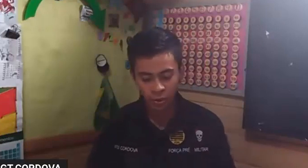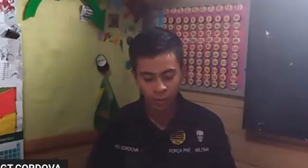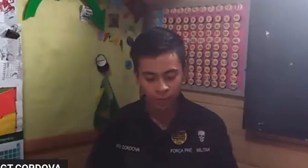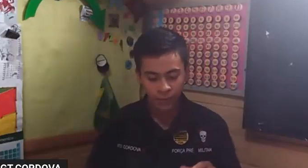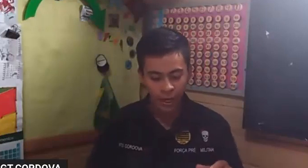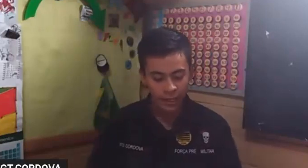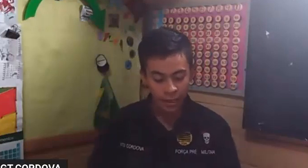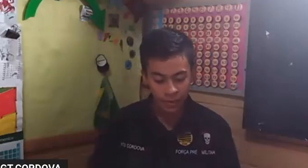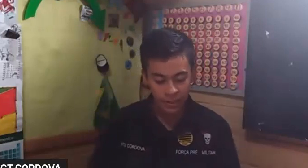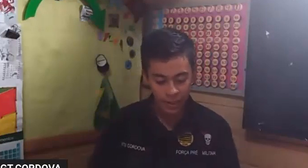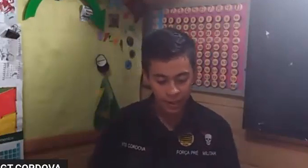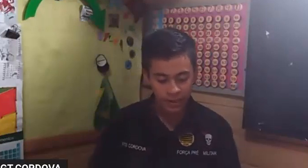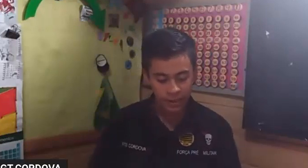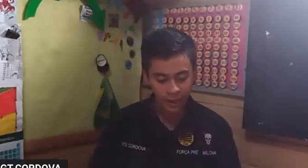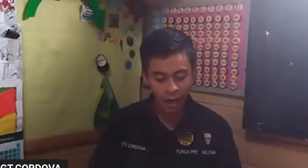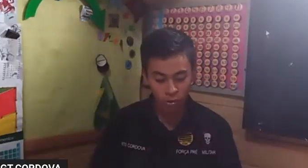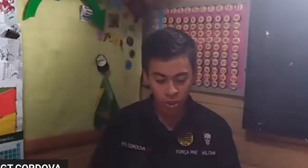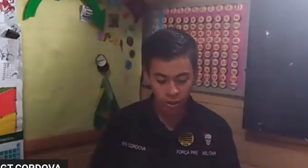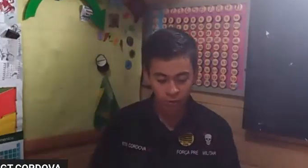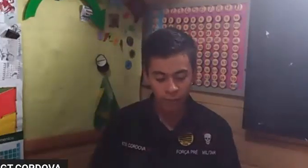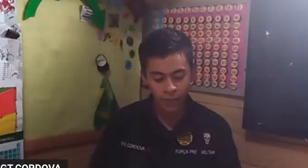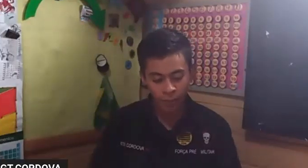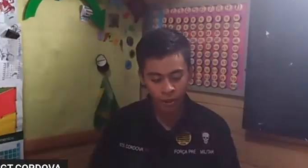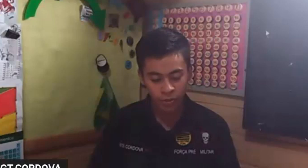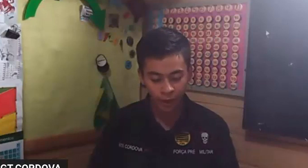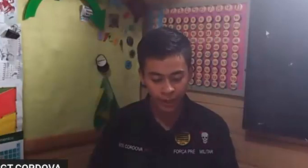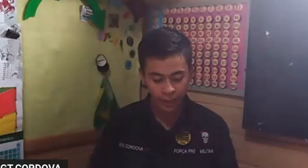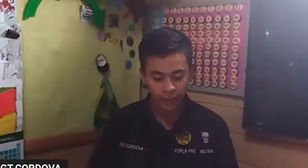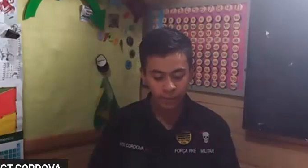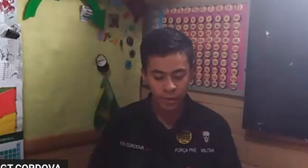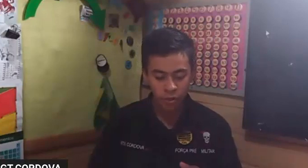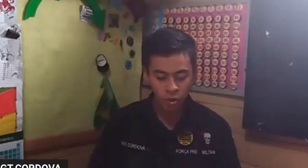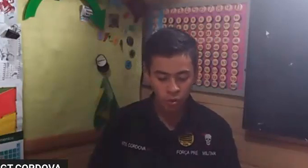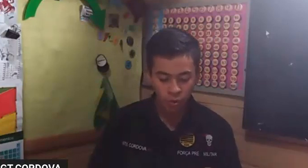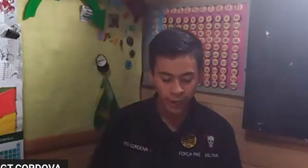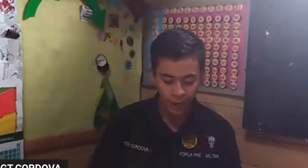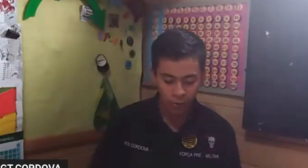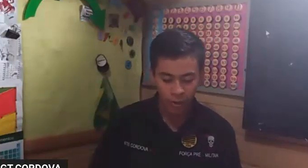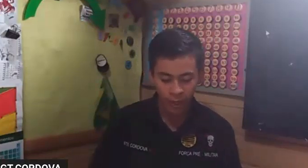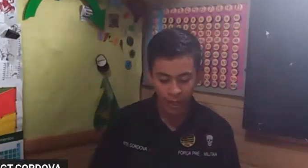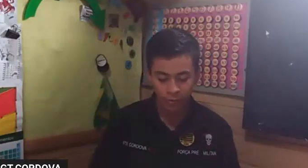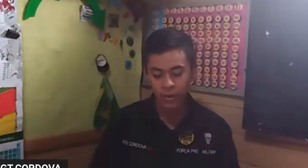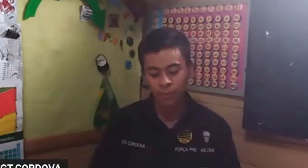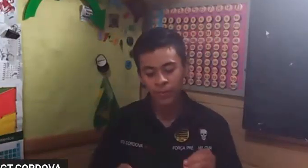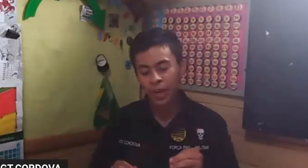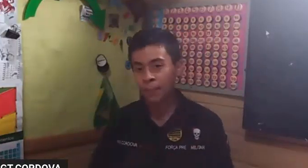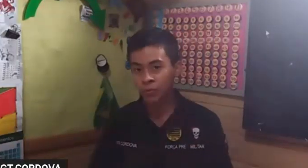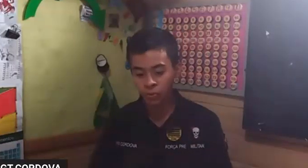pessoa. A deficiência auditiva pode variar de um grau leve a